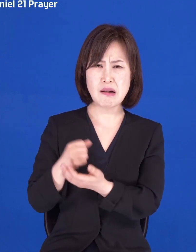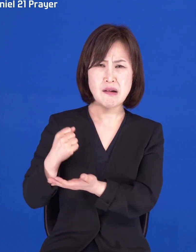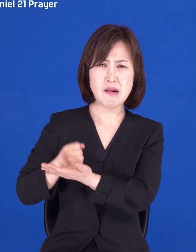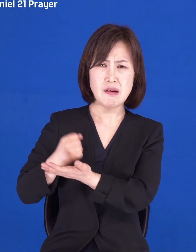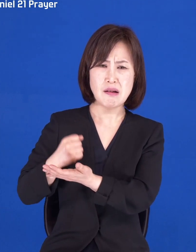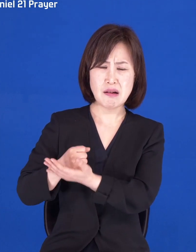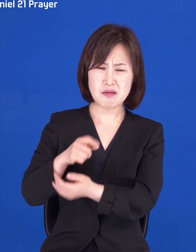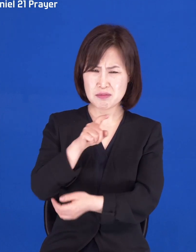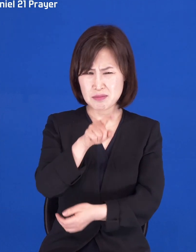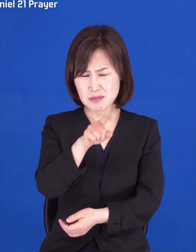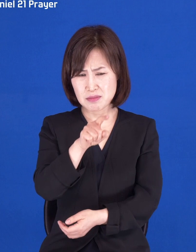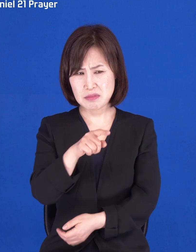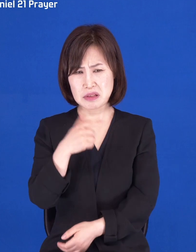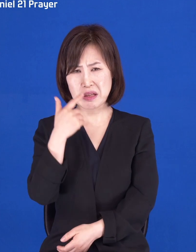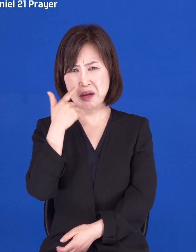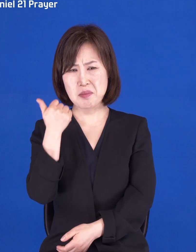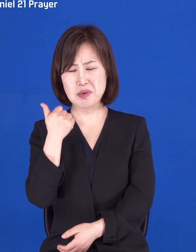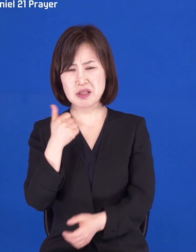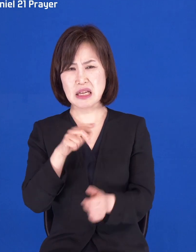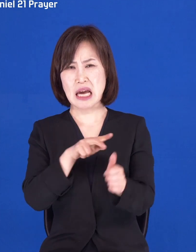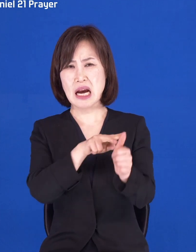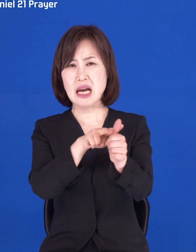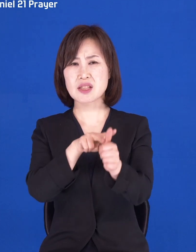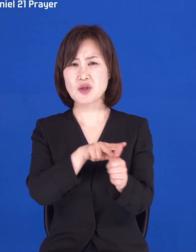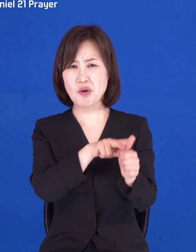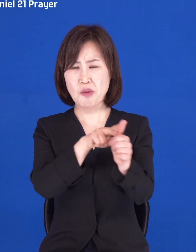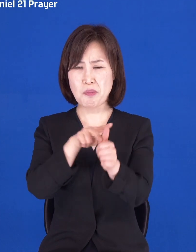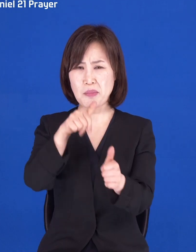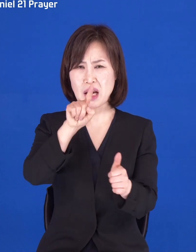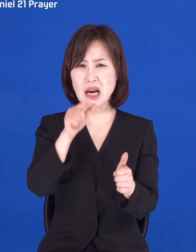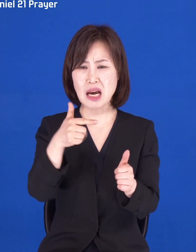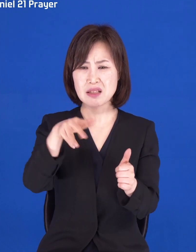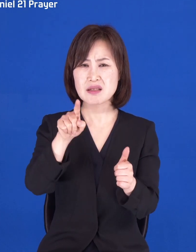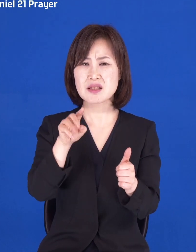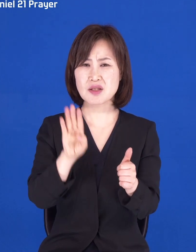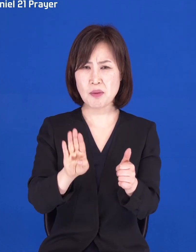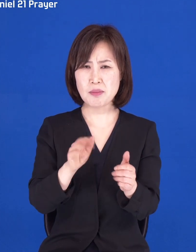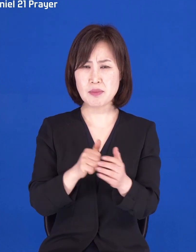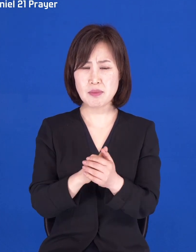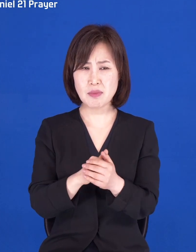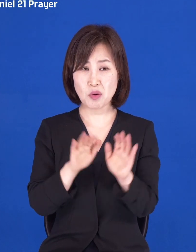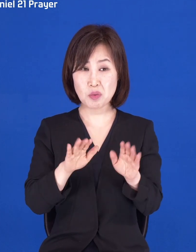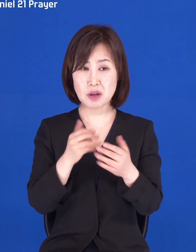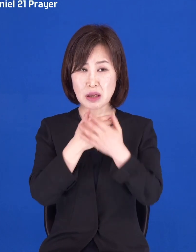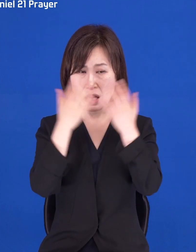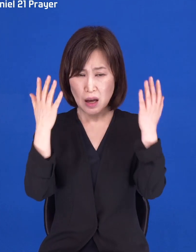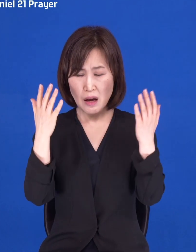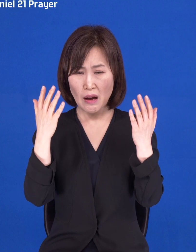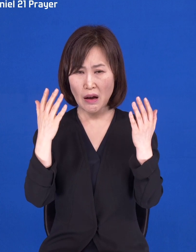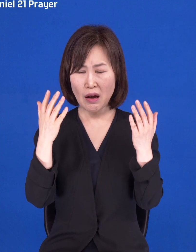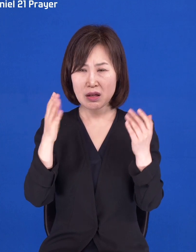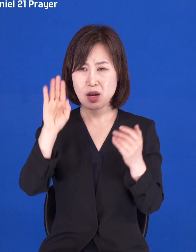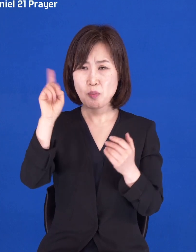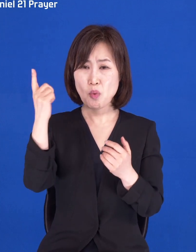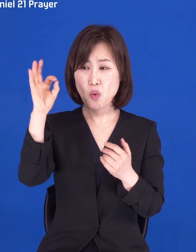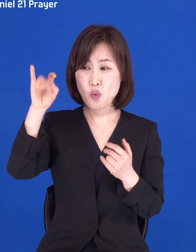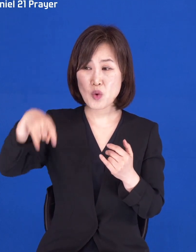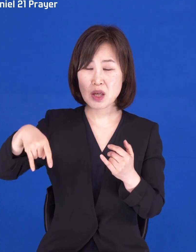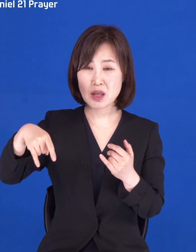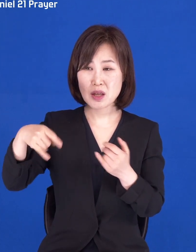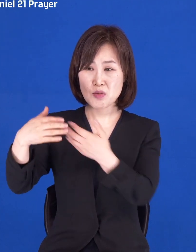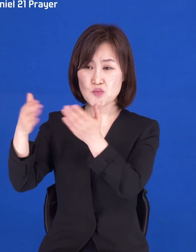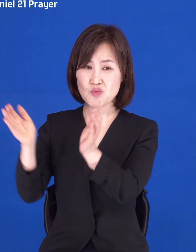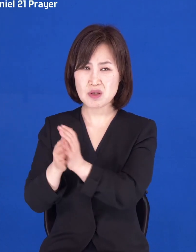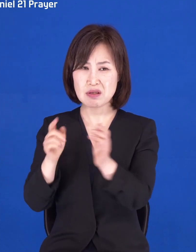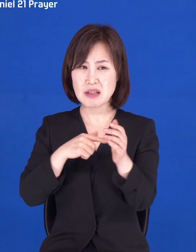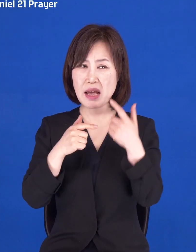제니 아버지가 간첩이었대. 오늘 낮에 북한 보위부에서 와서 제니 아버지를